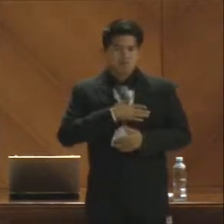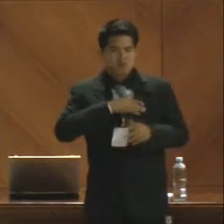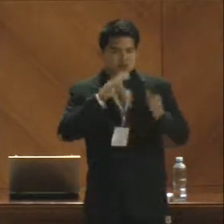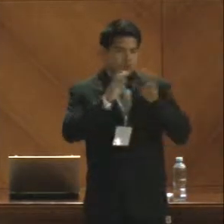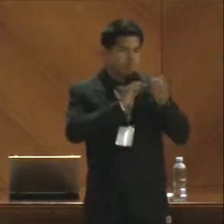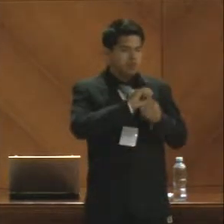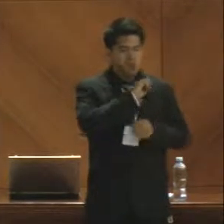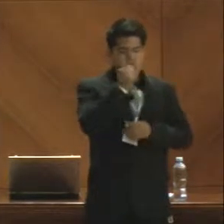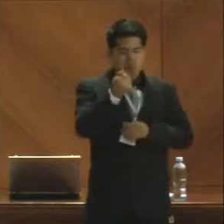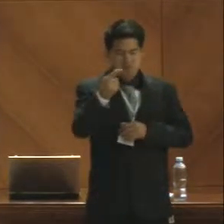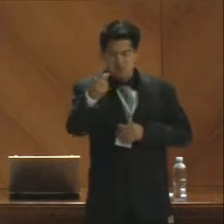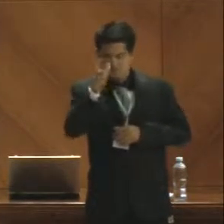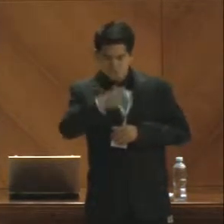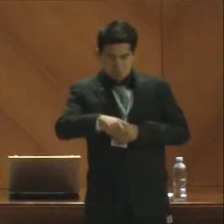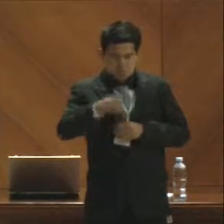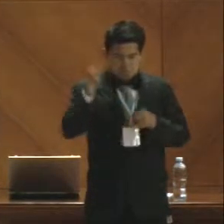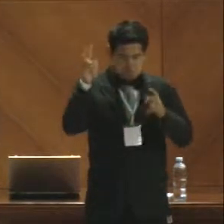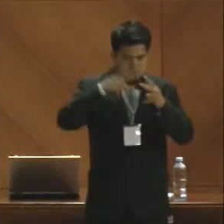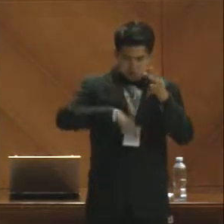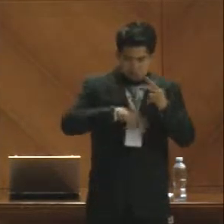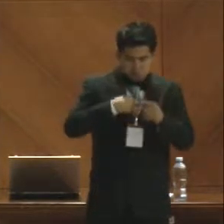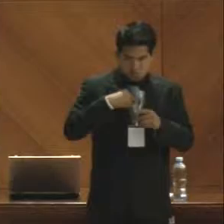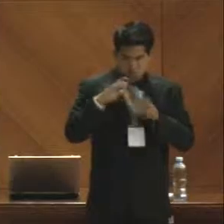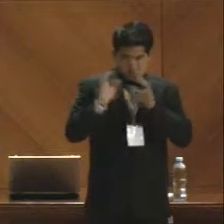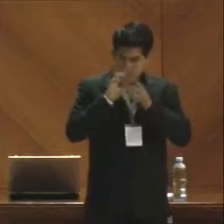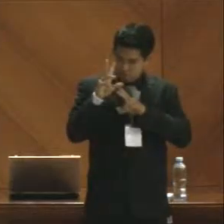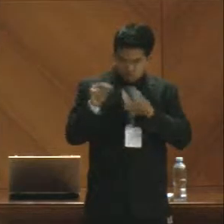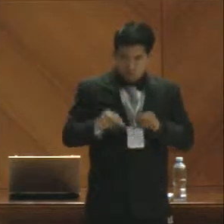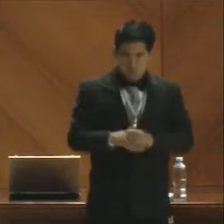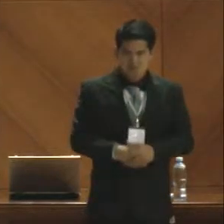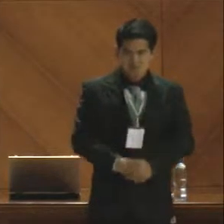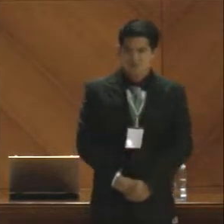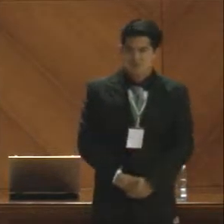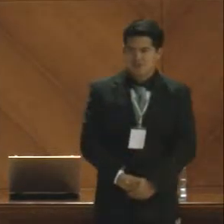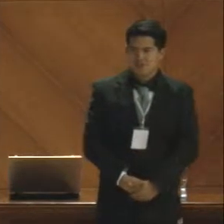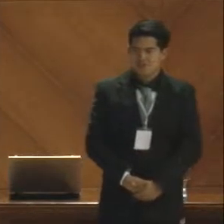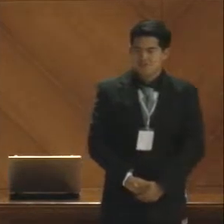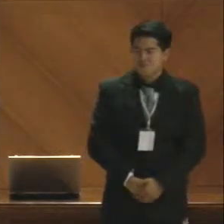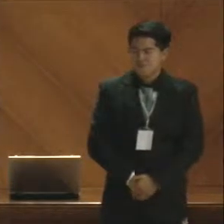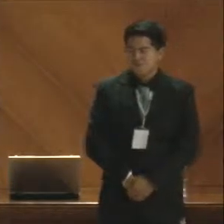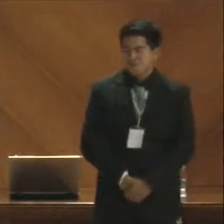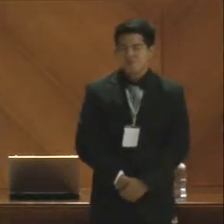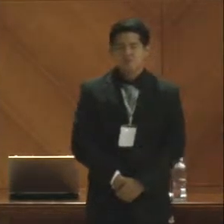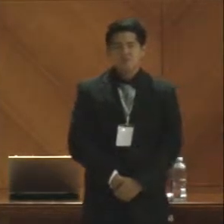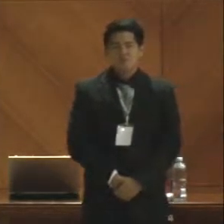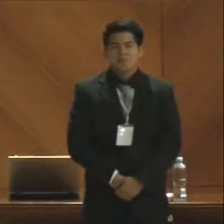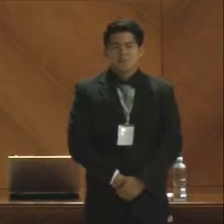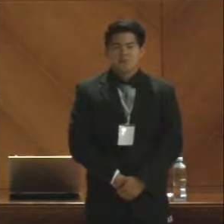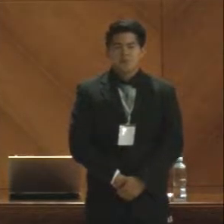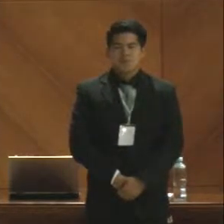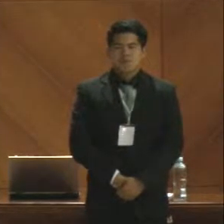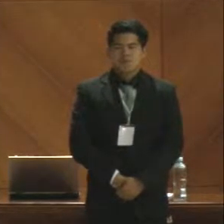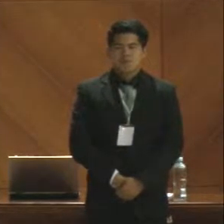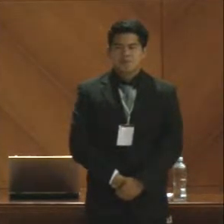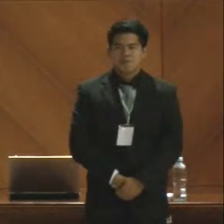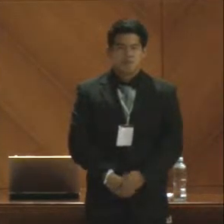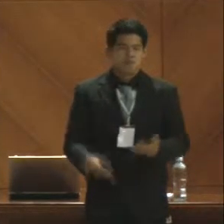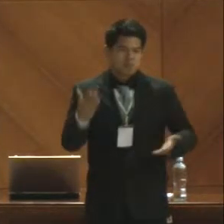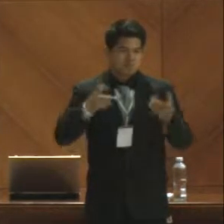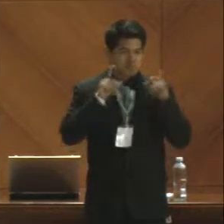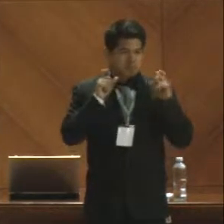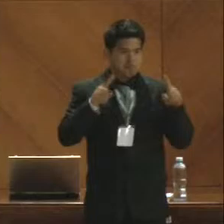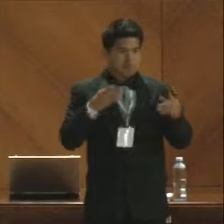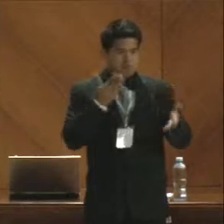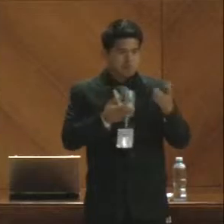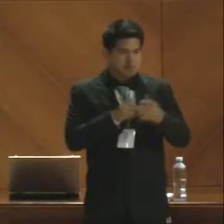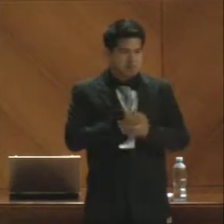eso nos decían de niños. No sé si aquí les han dicho algo parecido cuando eran niños. Sí, ¿no es cierto? Ahora yo les pregunto, ¿alguno de ustedes alguna vez